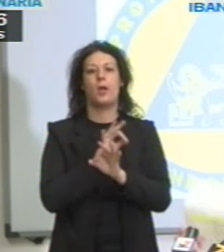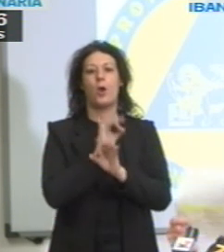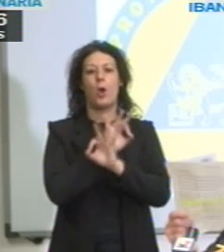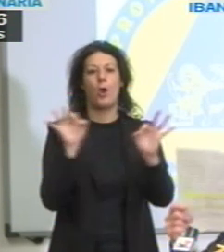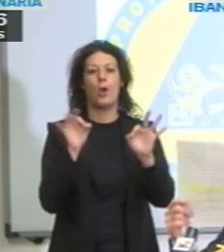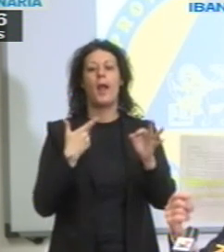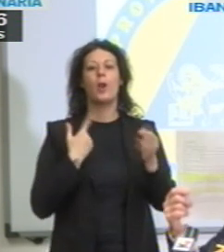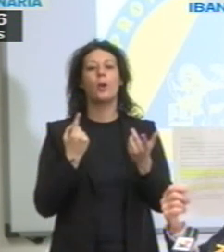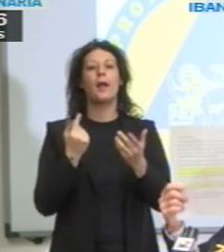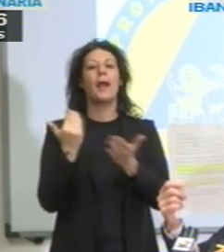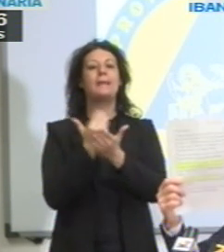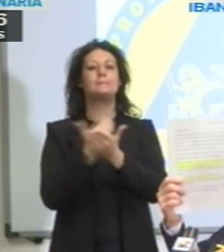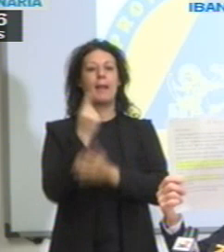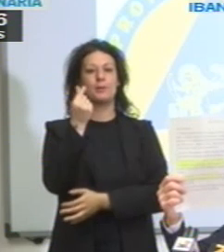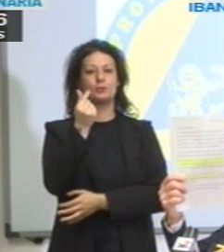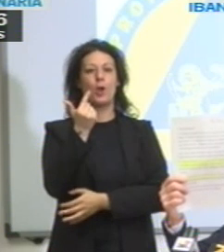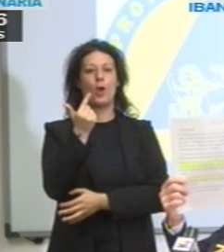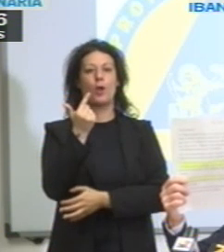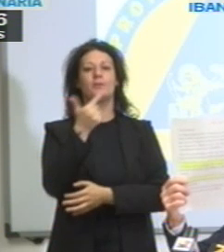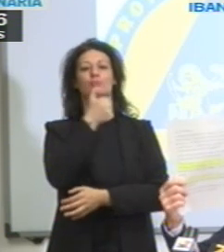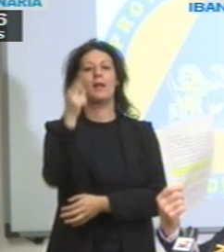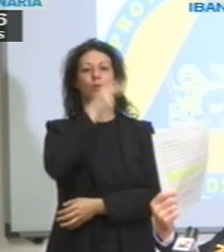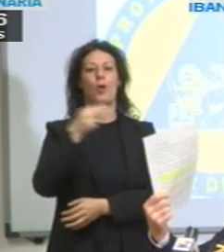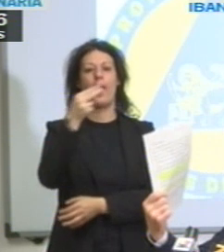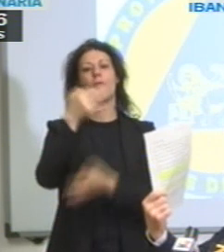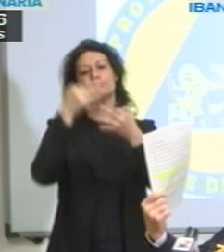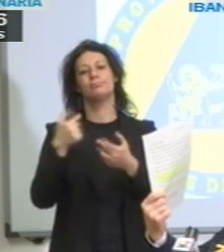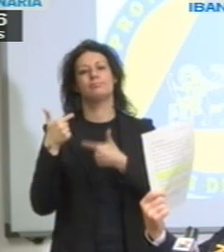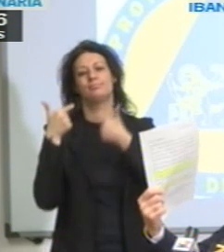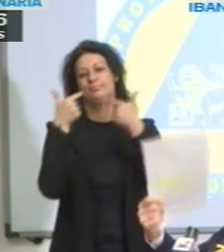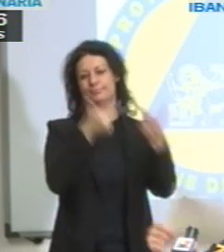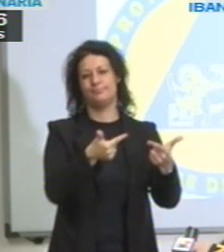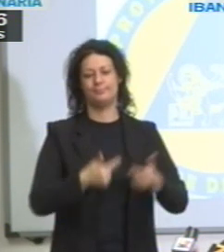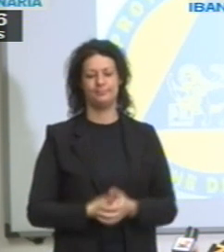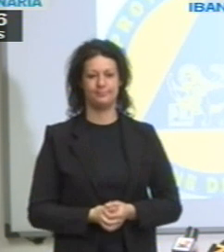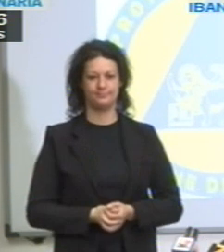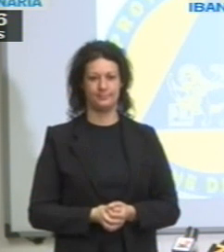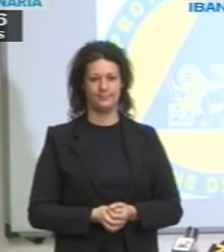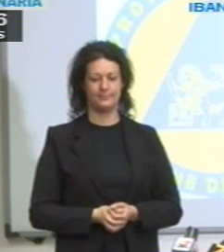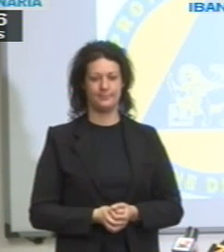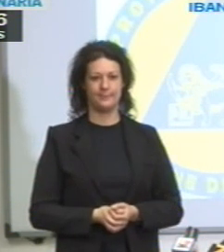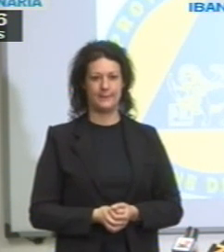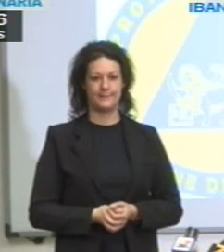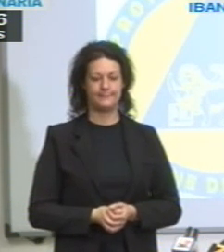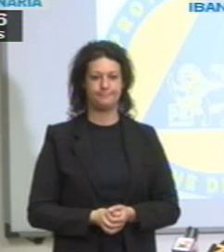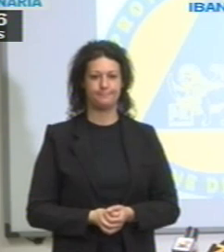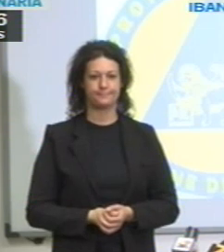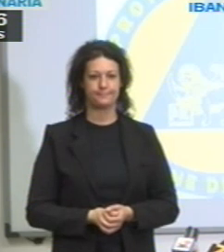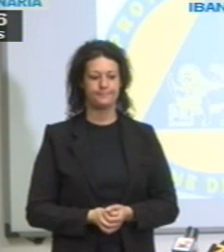100 euro che ho dedicato a queste attività le giro a voi, quindi grazie a Nicola Rizzolo.